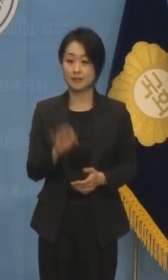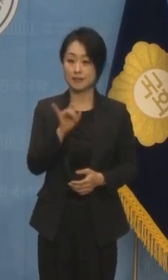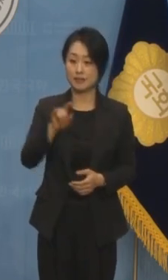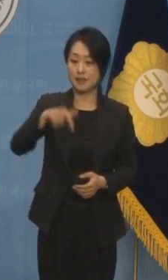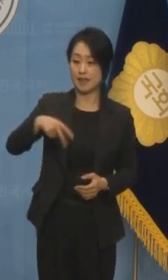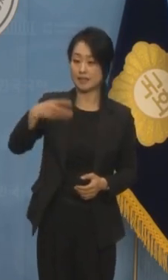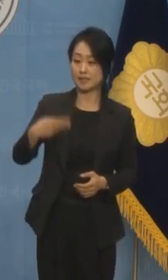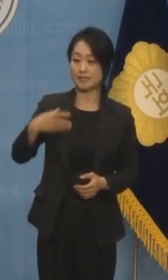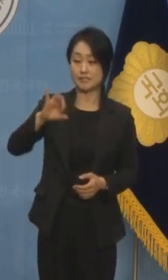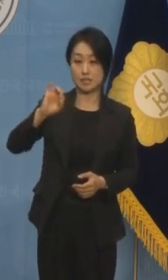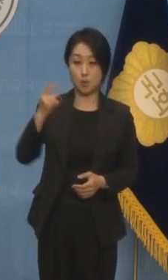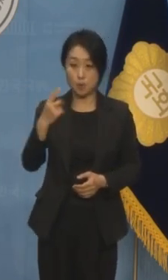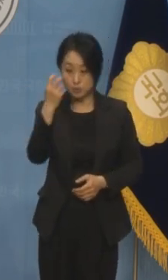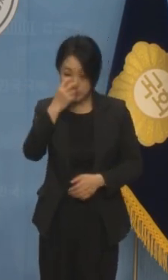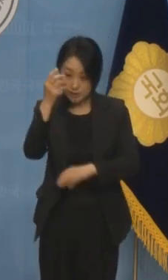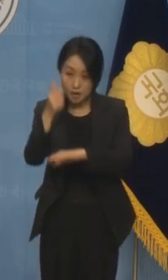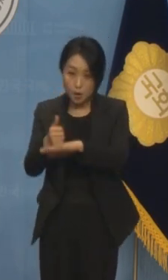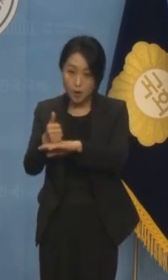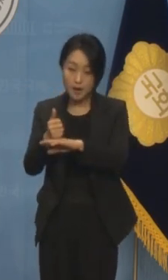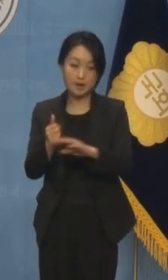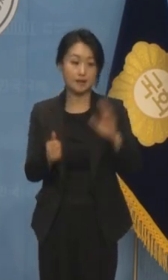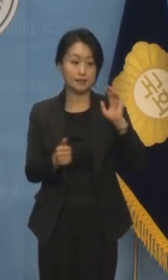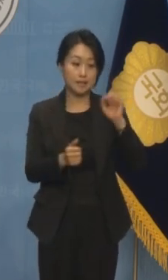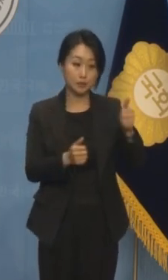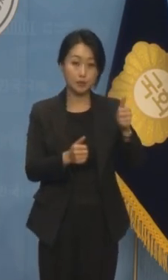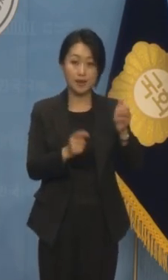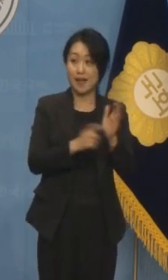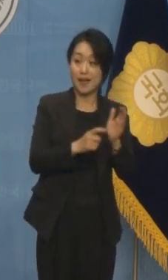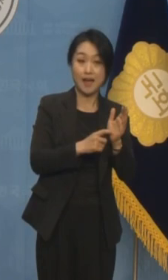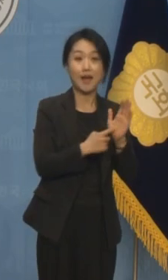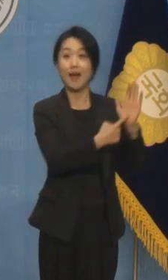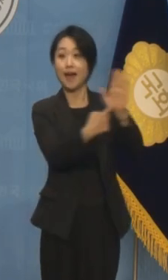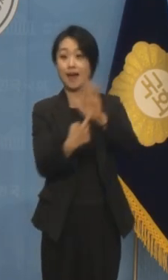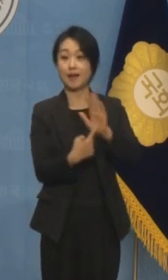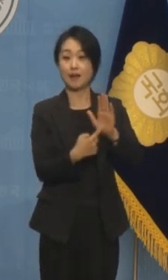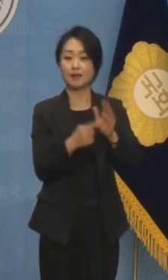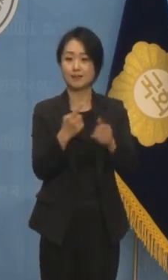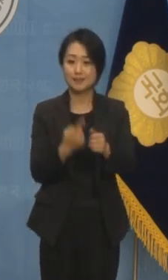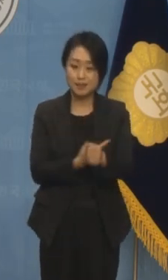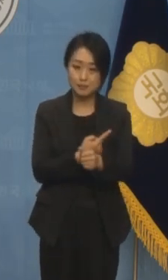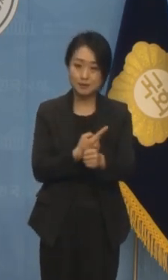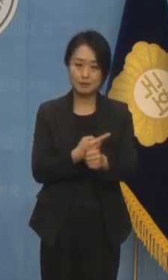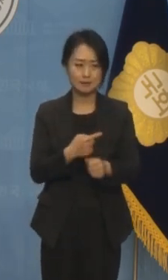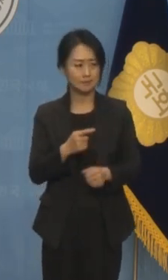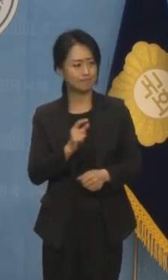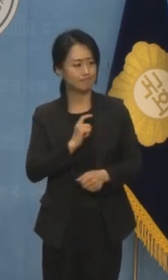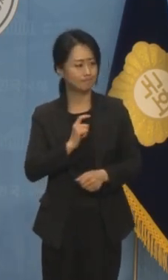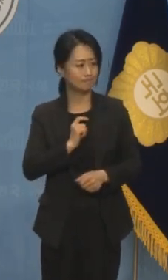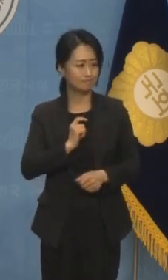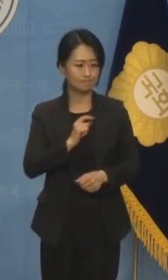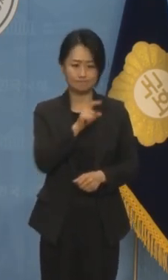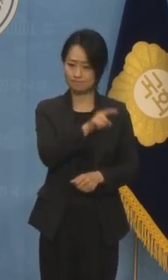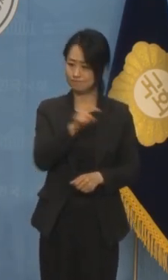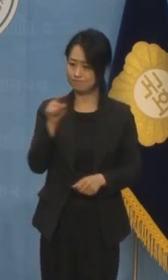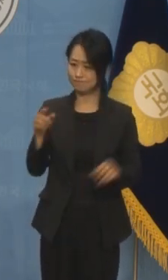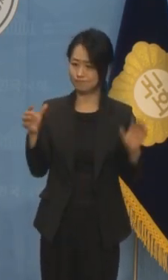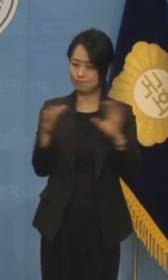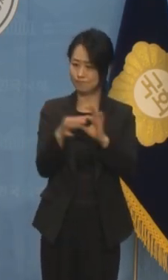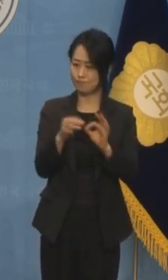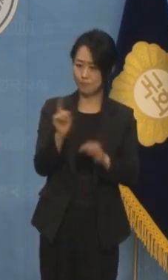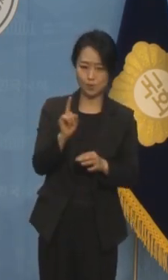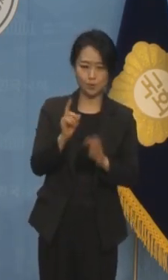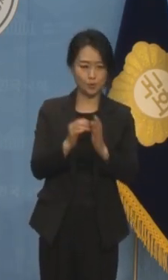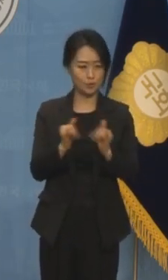액트지오의 탐사 결과와 대통령의 성급한 브리핑을 둘러싸고 무수한 의문과 논란이 쏟아지며